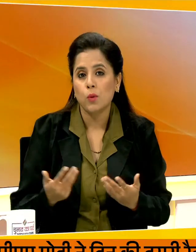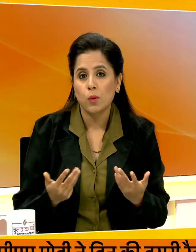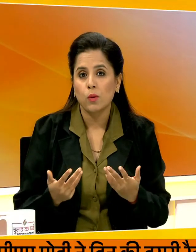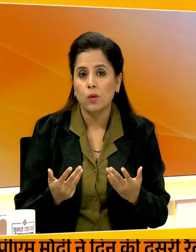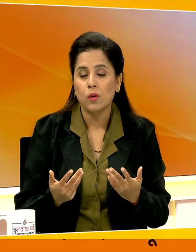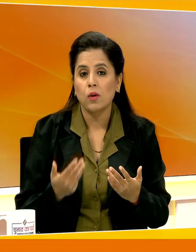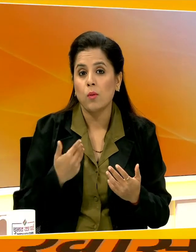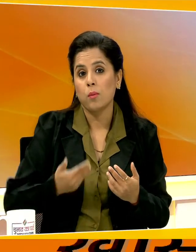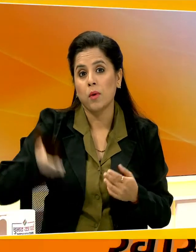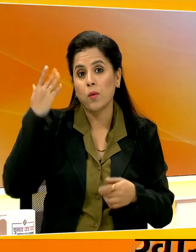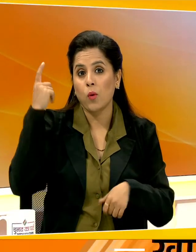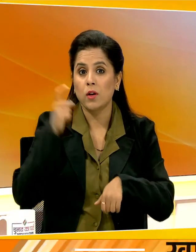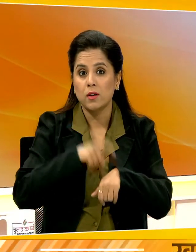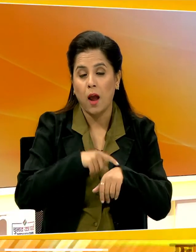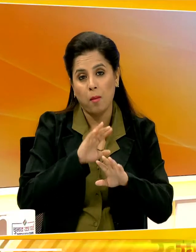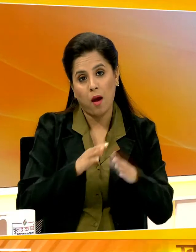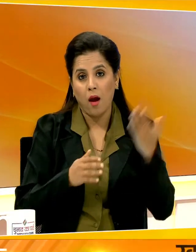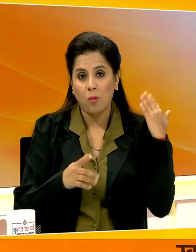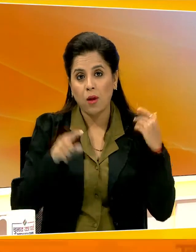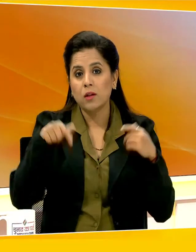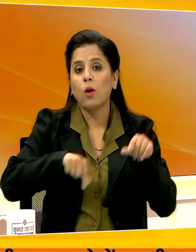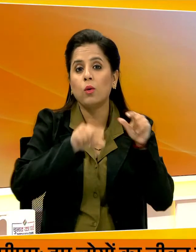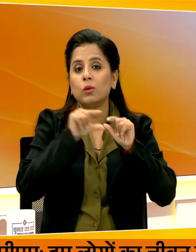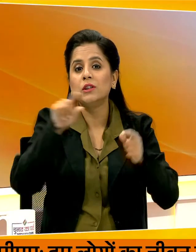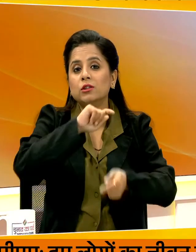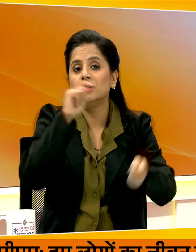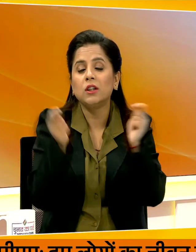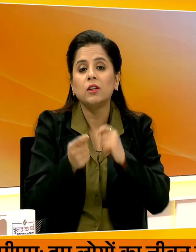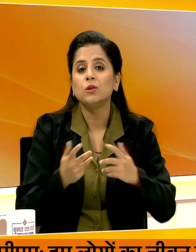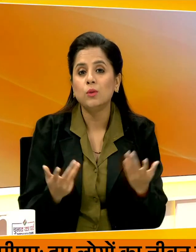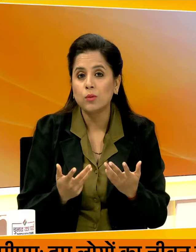वो इस जमाने में होता था। आज हेडलाइन क्या होती है?